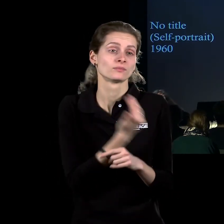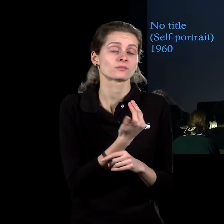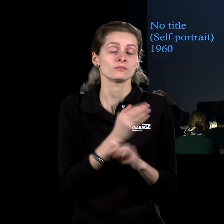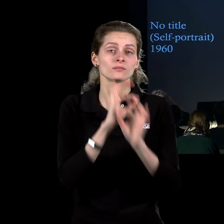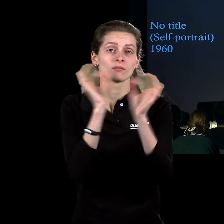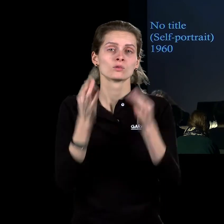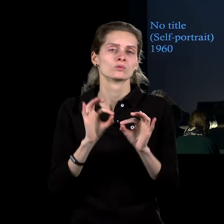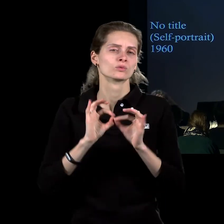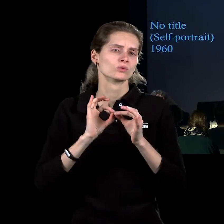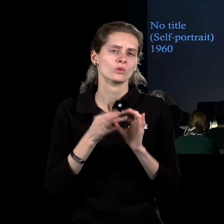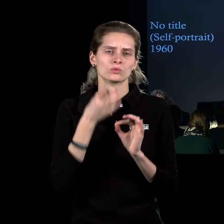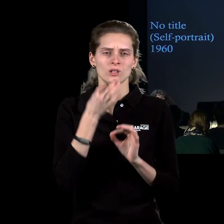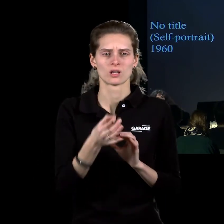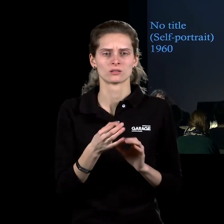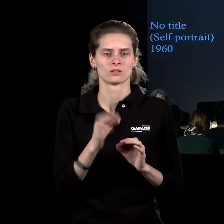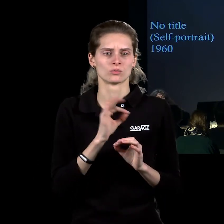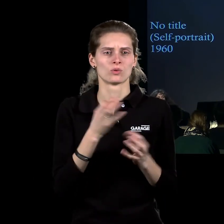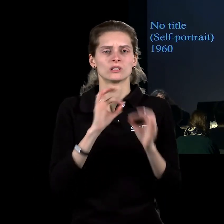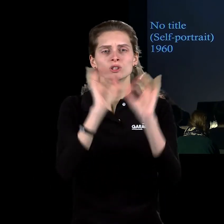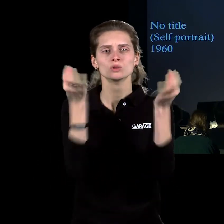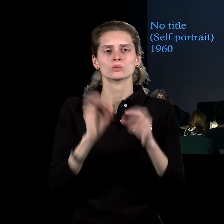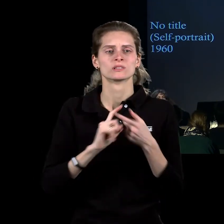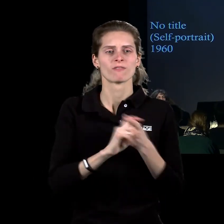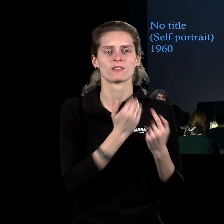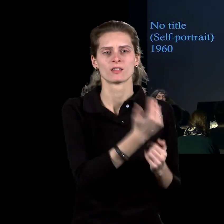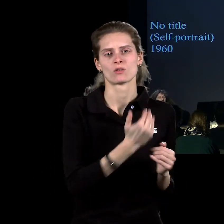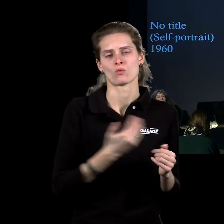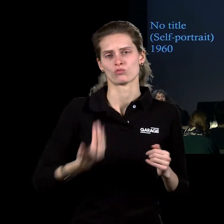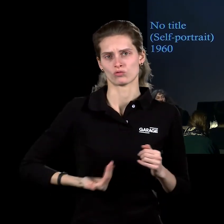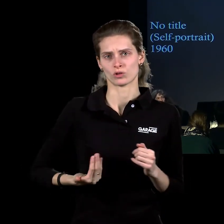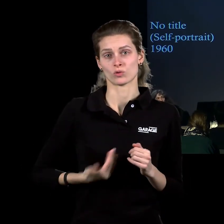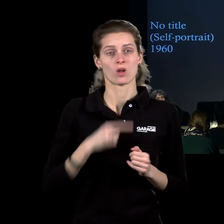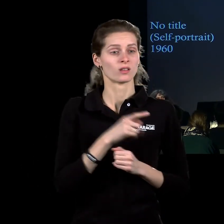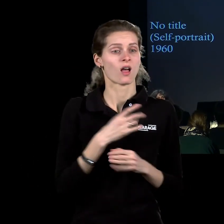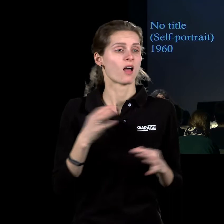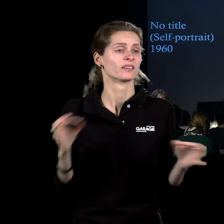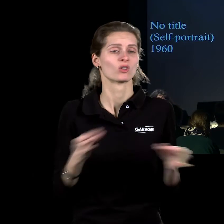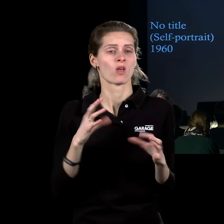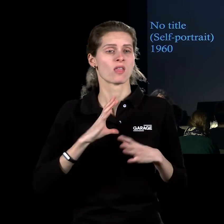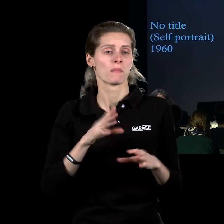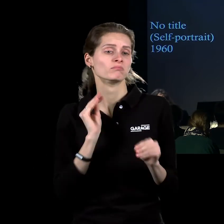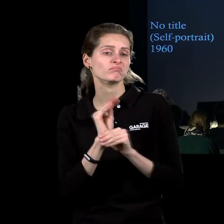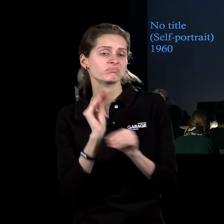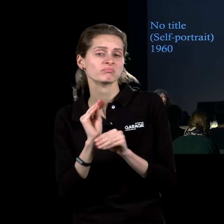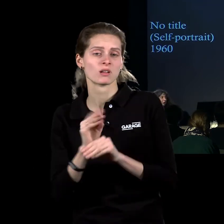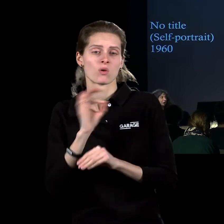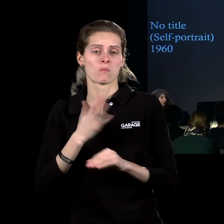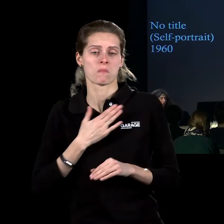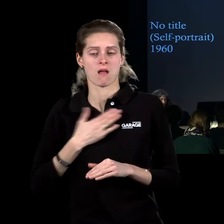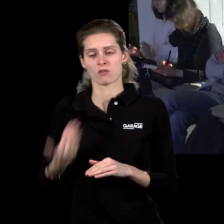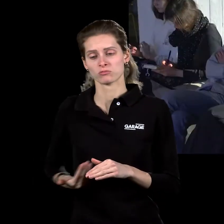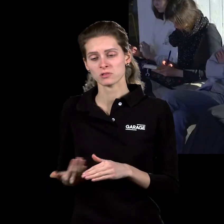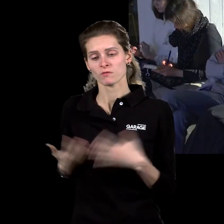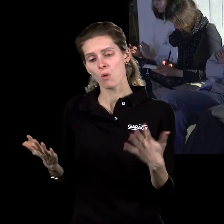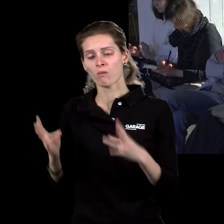очень сложно назвать автобиографическим, она абсолютно никогда не, так сказать, не спекулировала на собственной жизни, на событиях своей